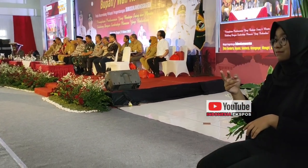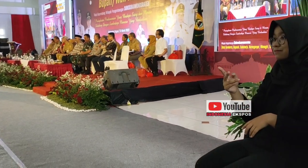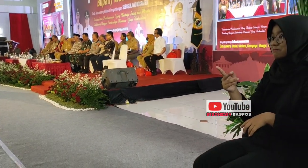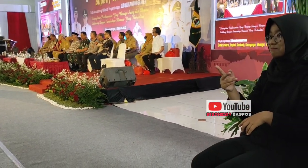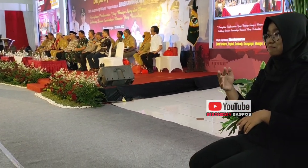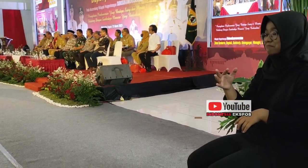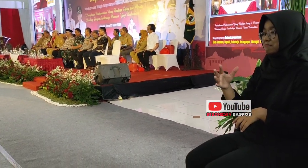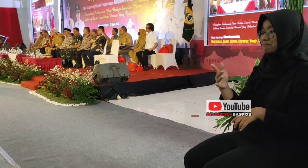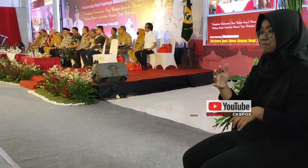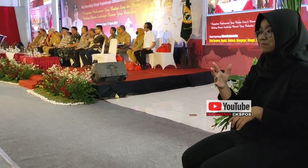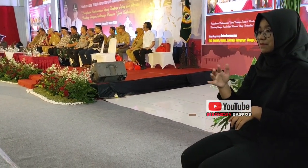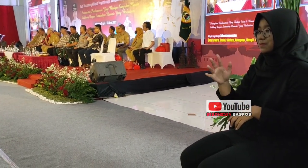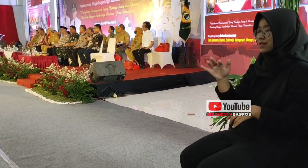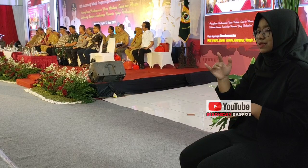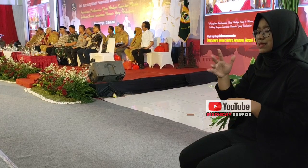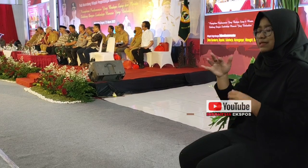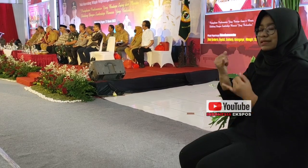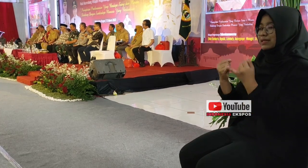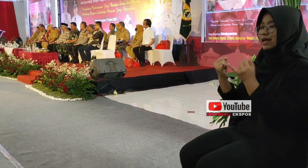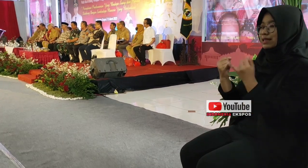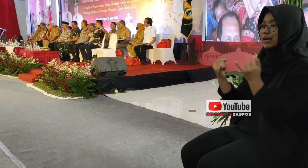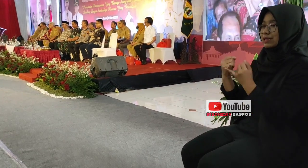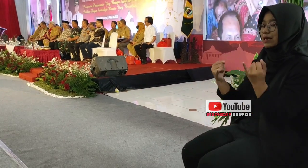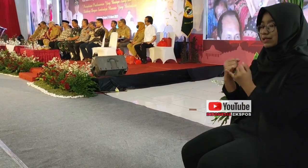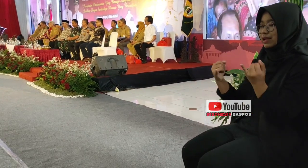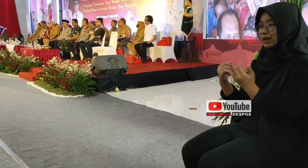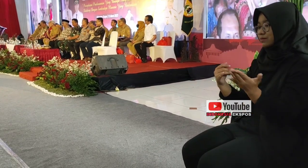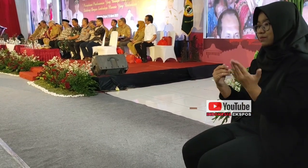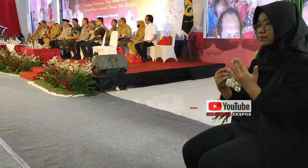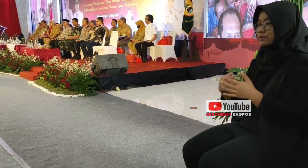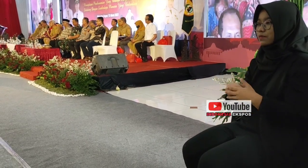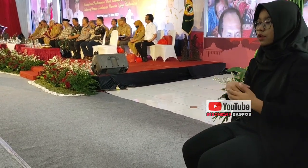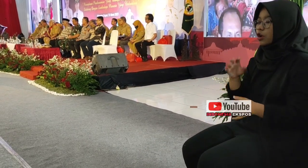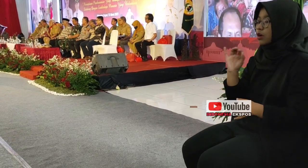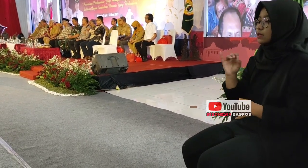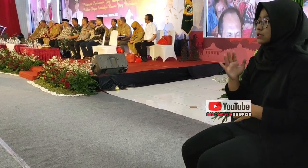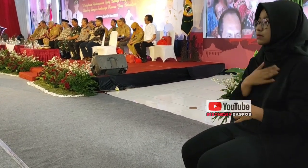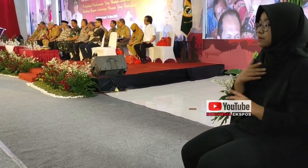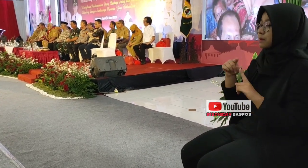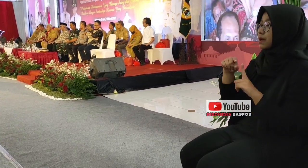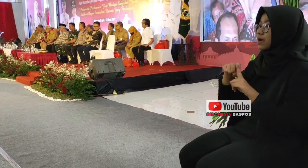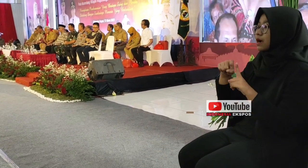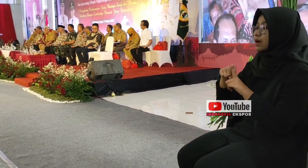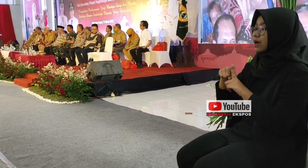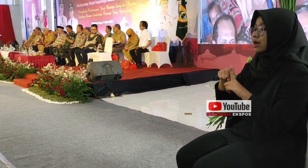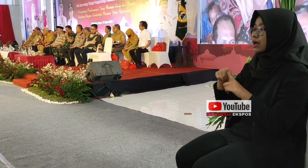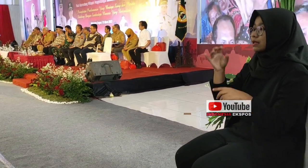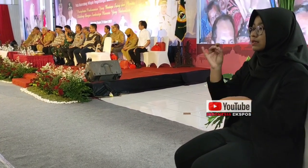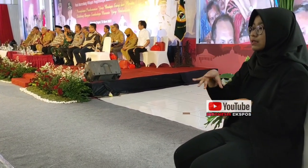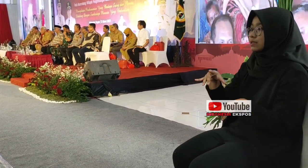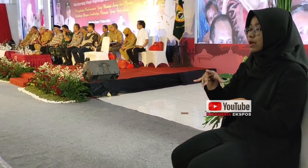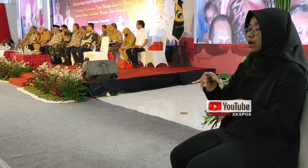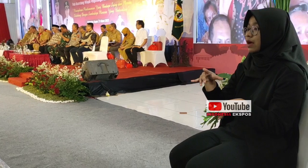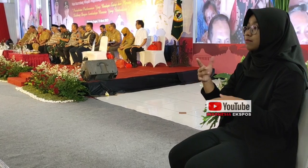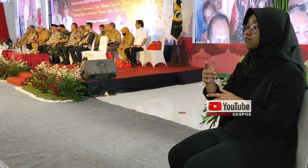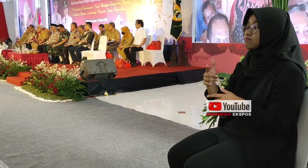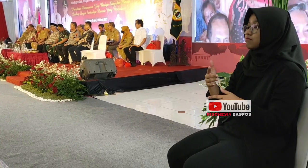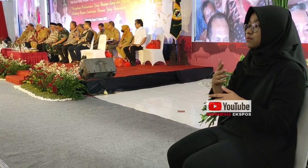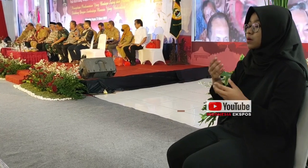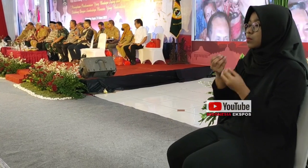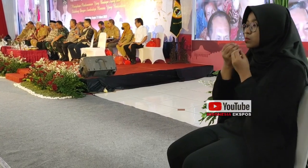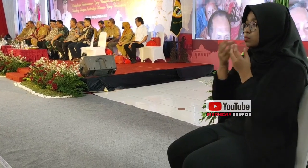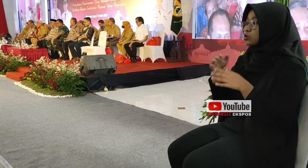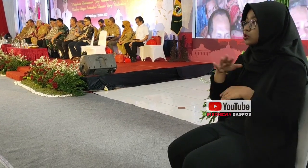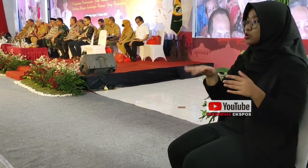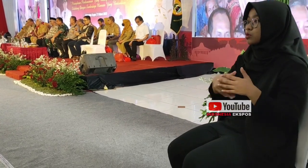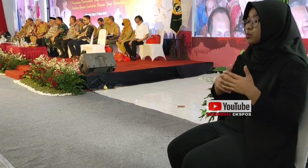Ganjar. Wis terakhir yuk. Gini, saya TPPKK Desa Ngerombo Pak memberitahukan bahwa semua yang ada di